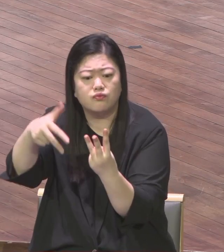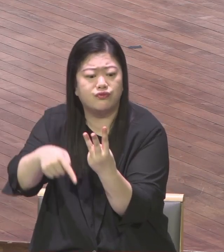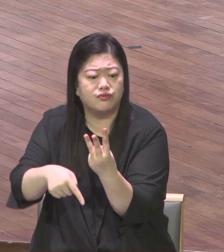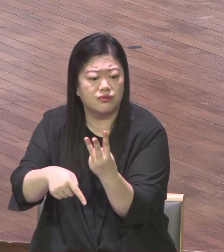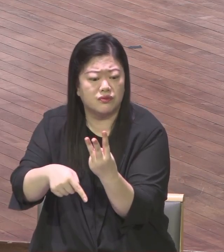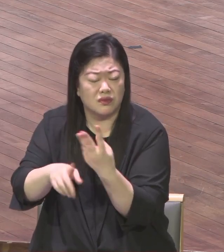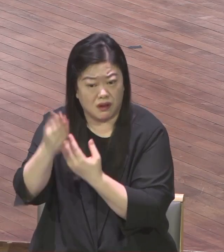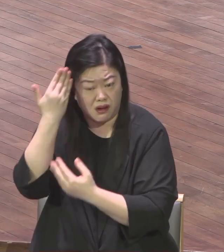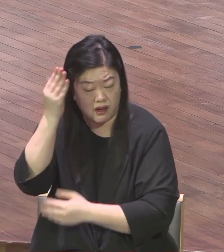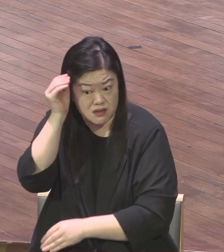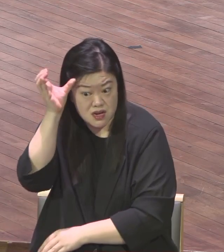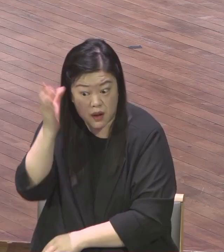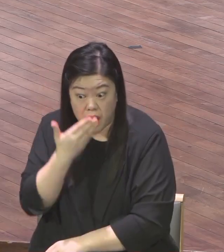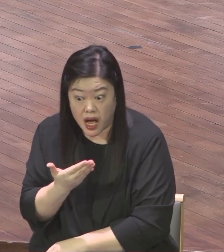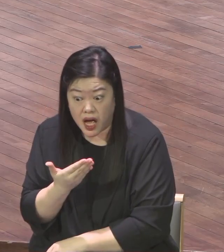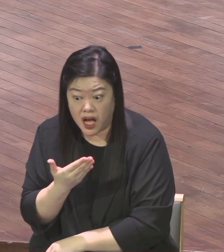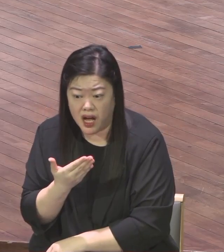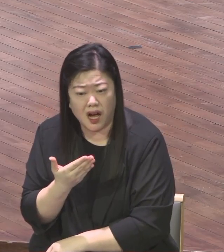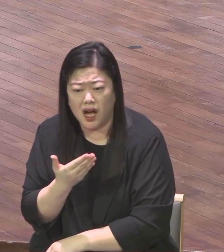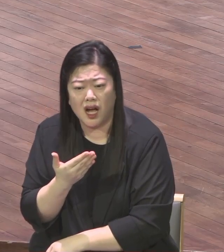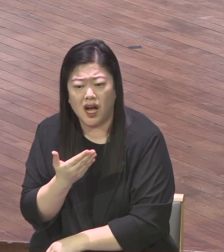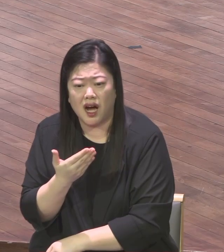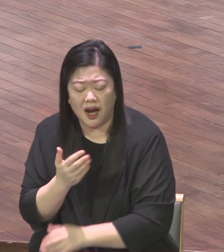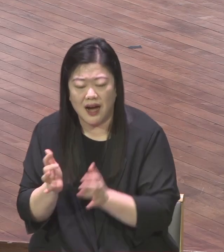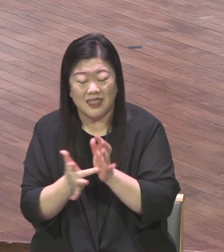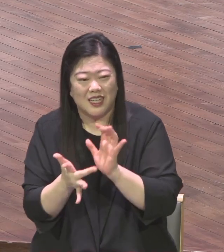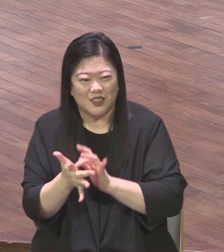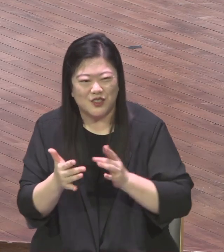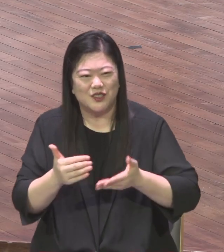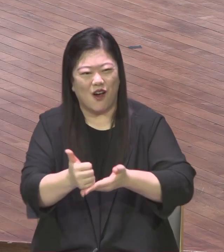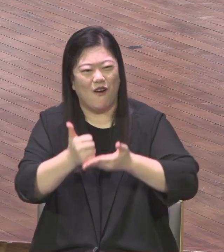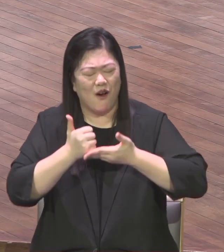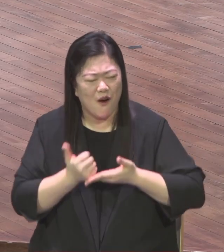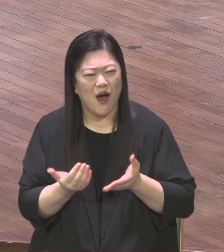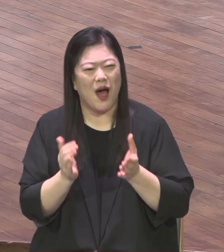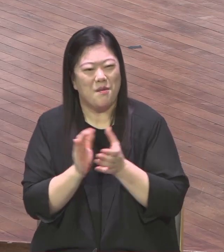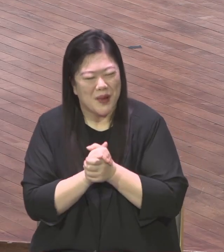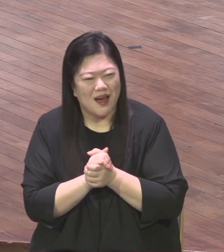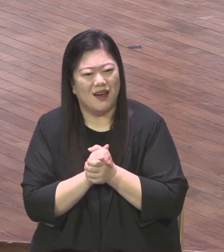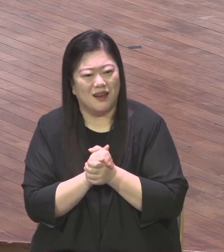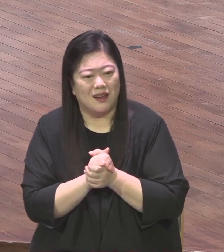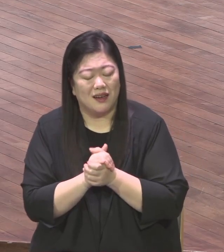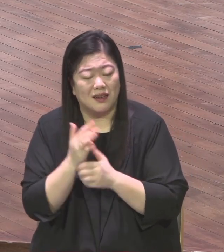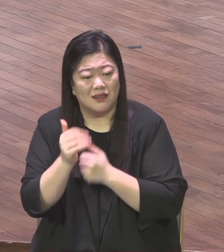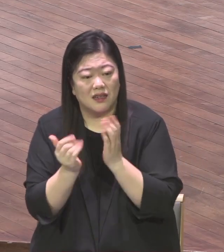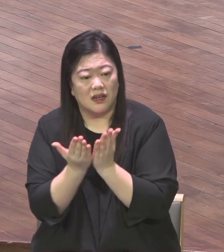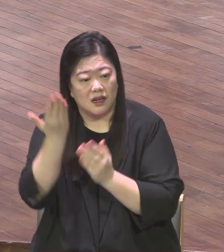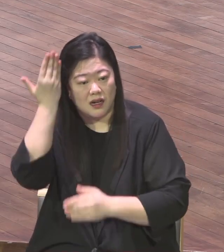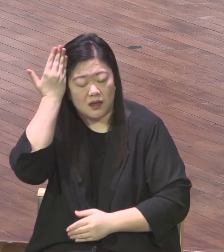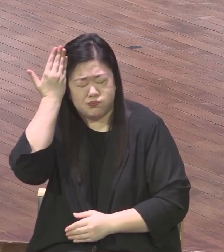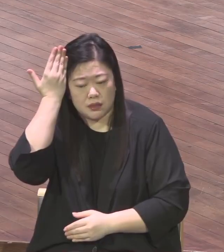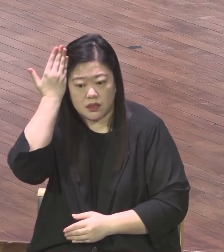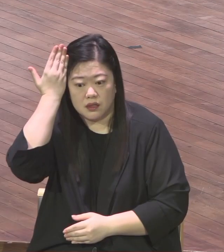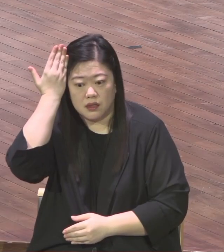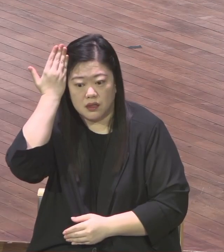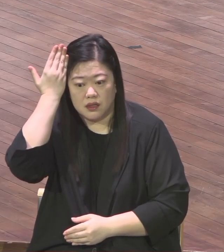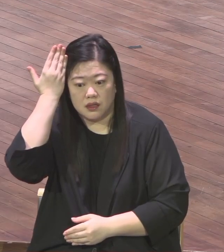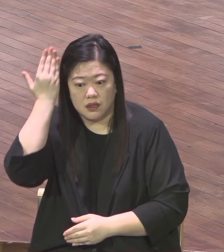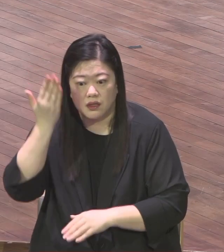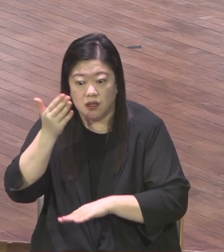데살로니가 후서 2장 1절에 보면 데살로니가 교회에 예수님이 이미